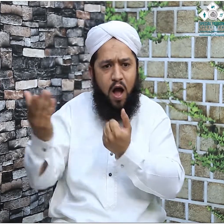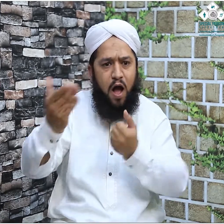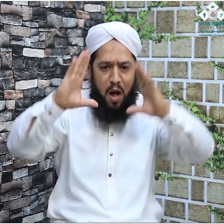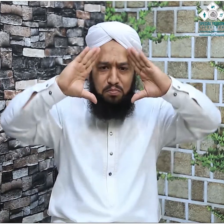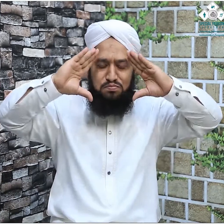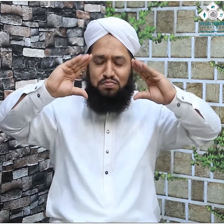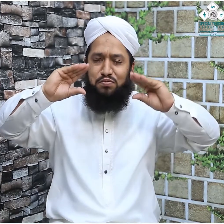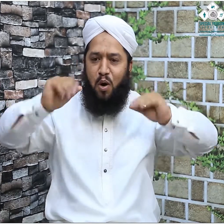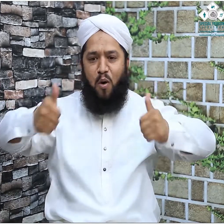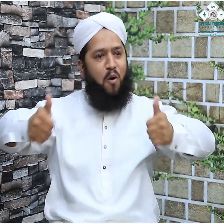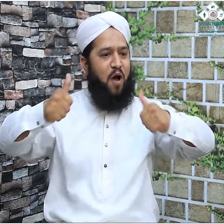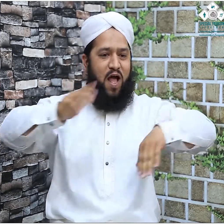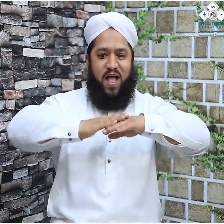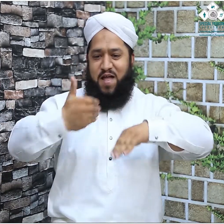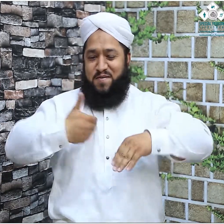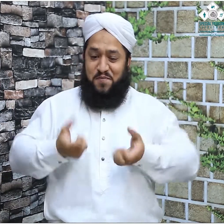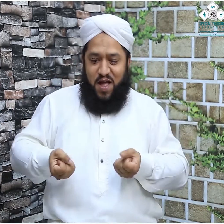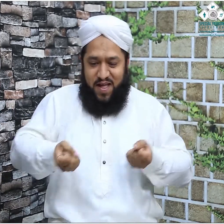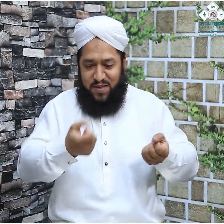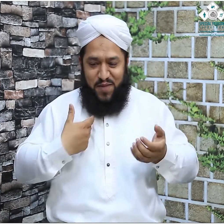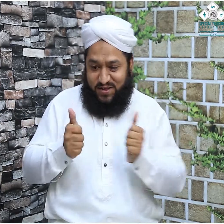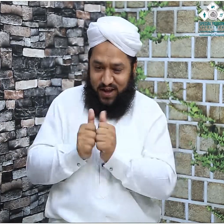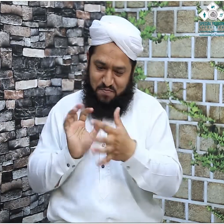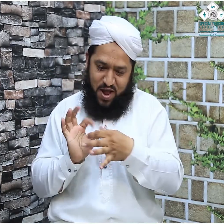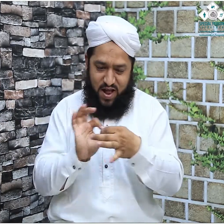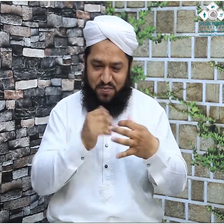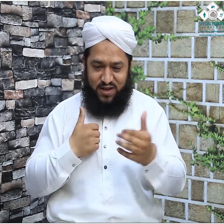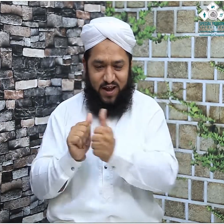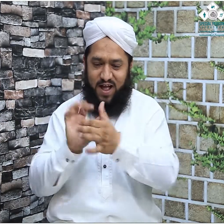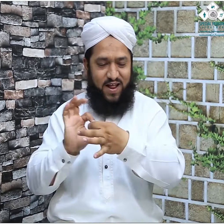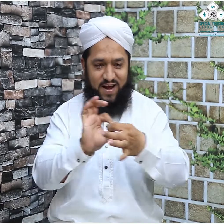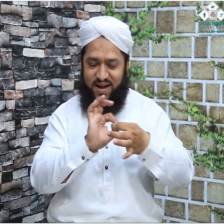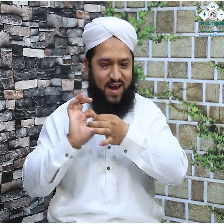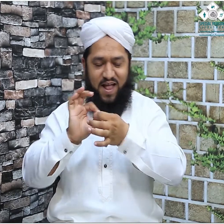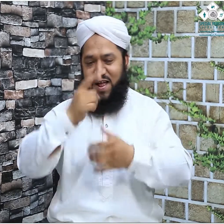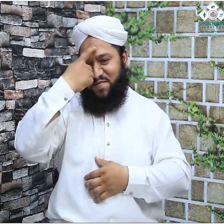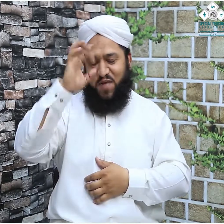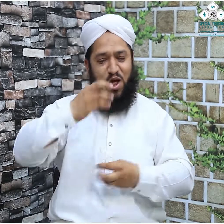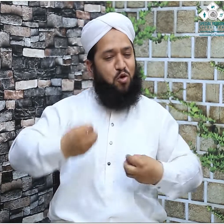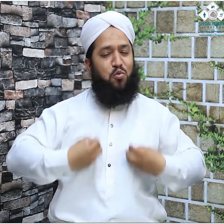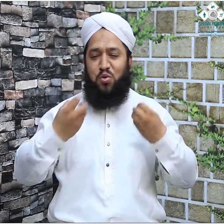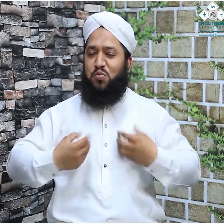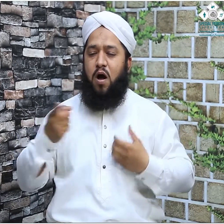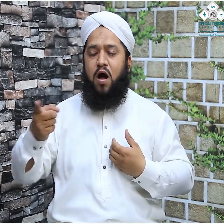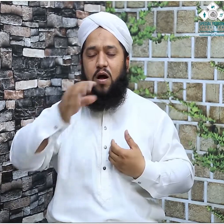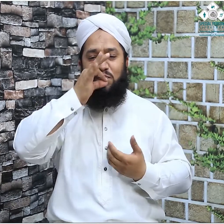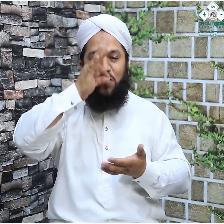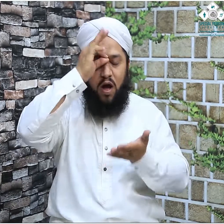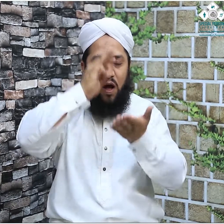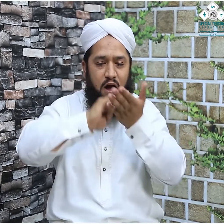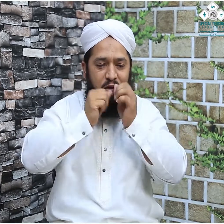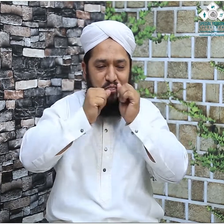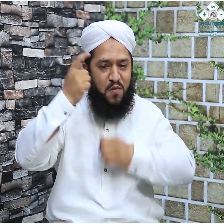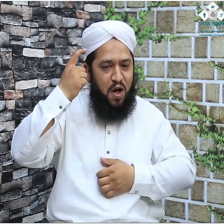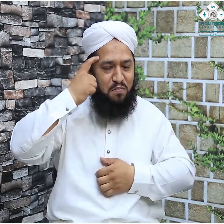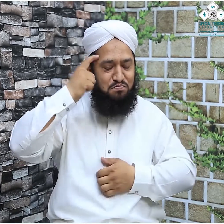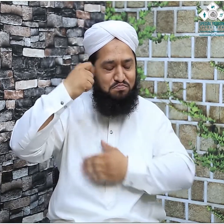میں اور نبی پاک علیہ وسلم نے اس کو وہاں پر فکس کیا حجرِ اسوط کے بارے میں فضائل اس کی جو